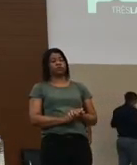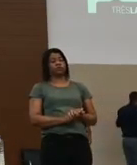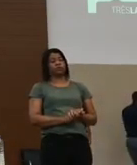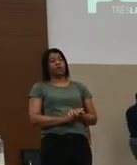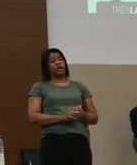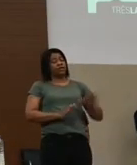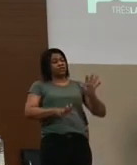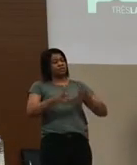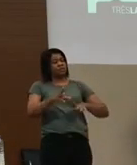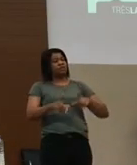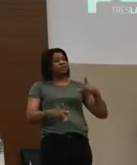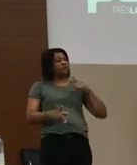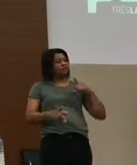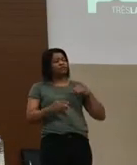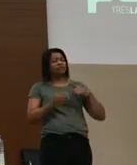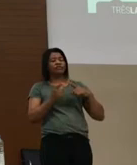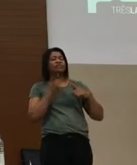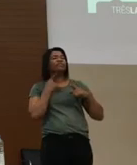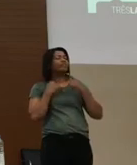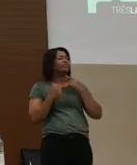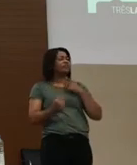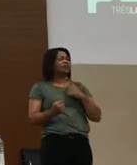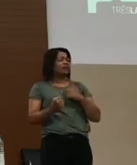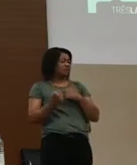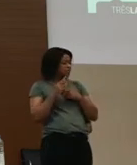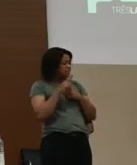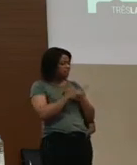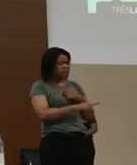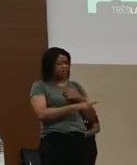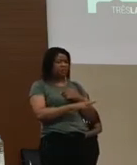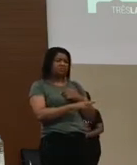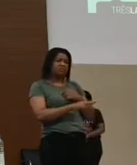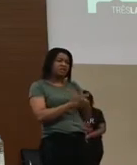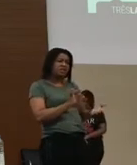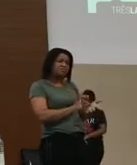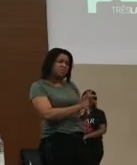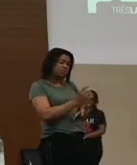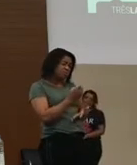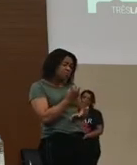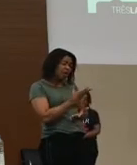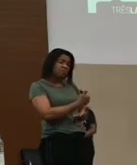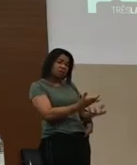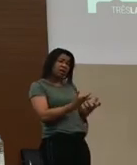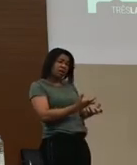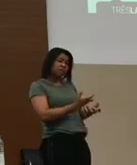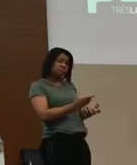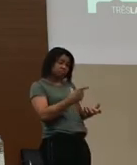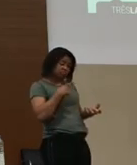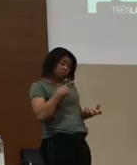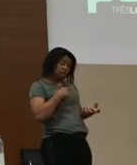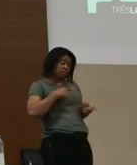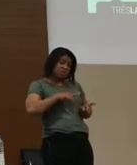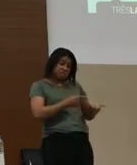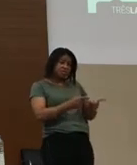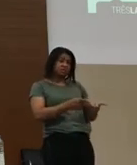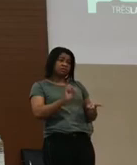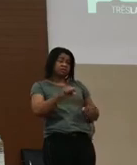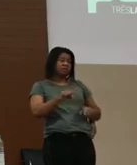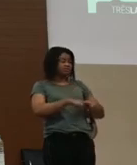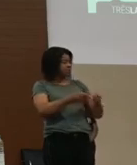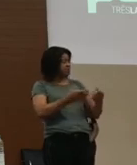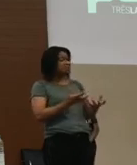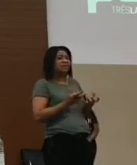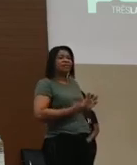se o seu intuito é ver o bem até dos seus inimigos, daqueles que te perseguem, de que eles se convertam, de que